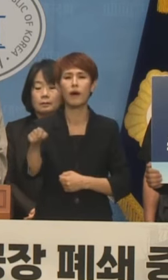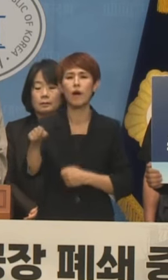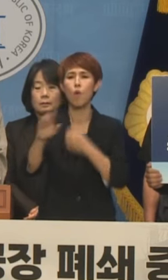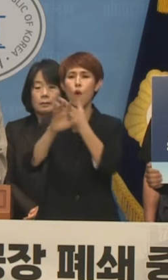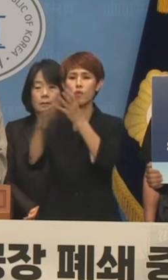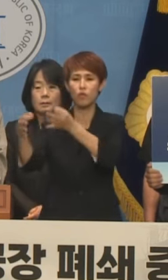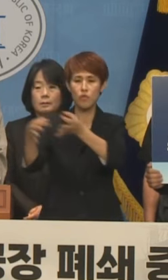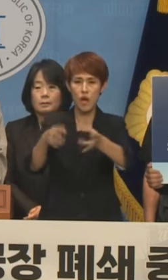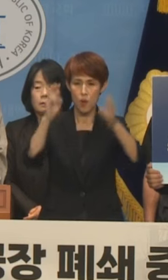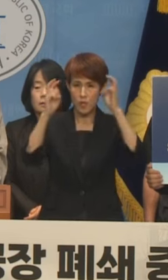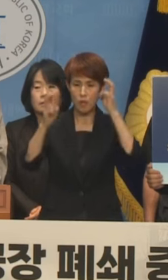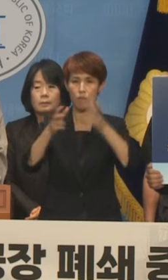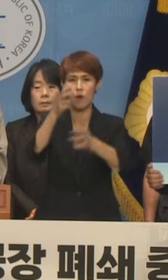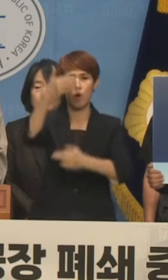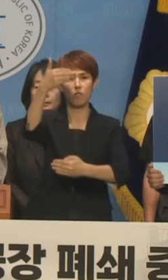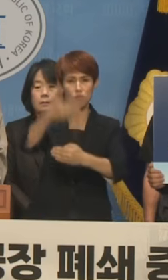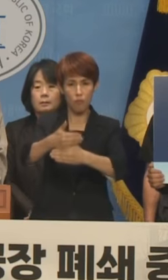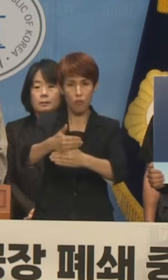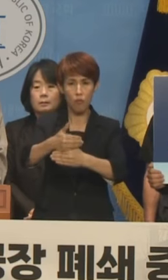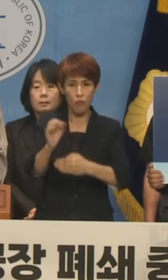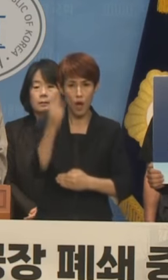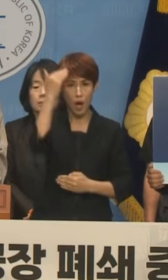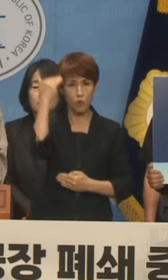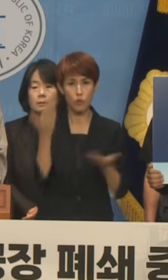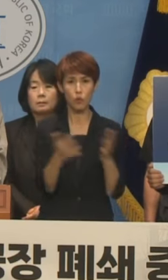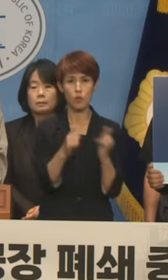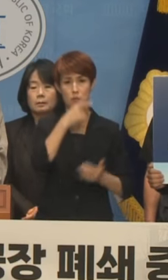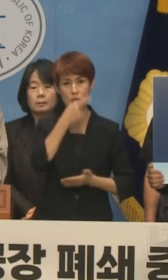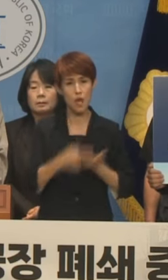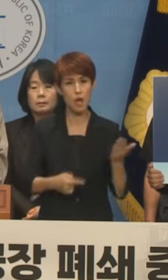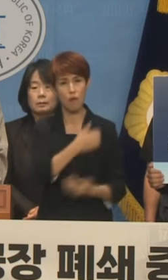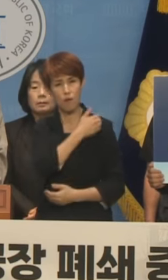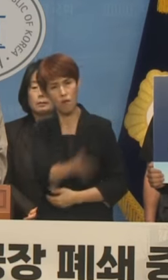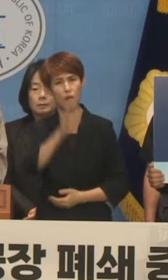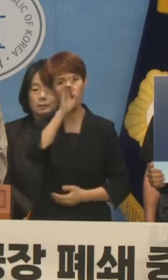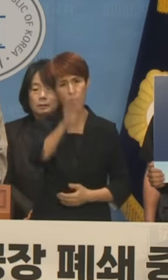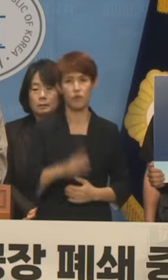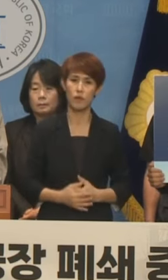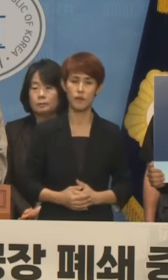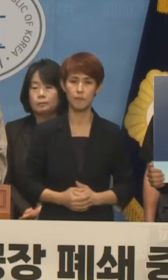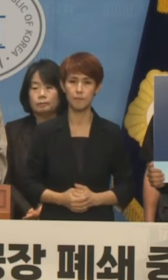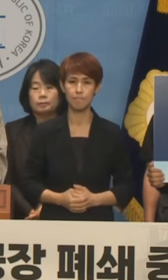철수, 공장 폐쇄로 인한 한국 노동자들의 피해를 더 이상 방관하면 안 된다.